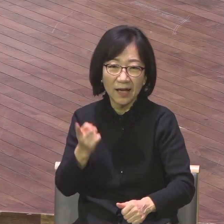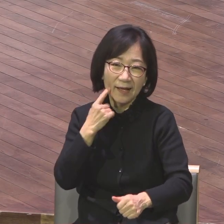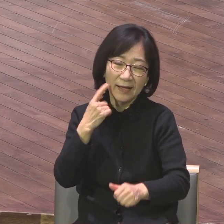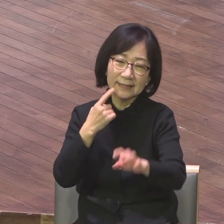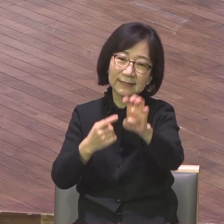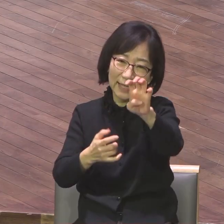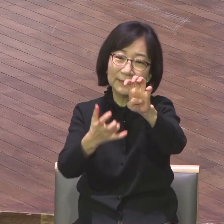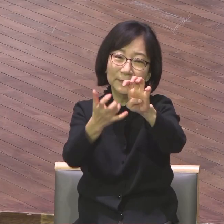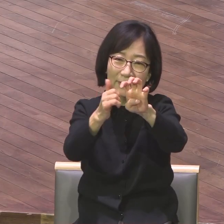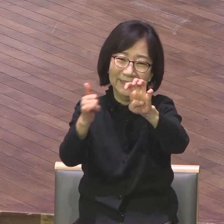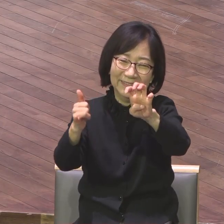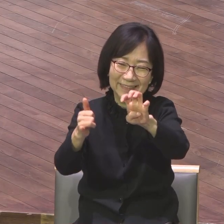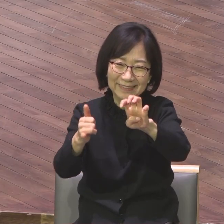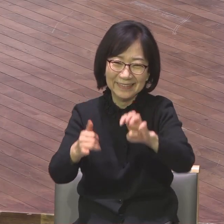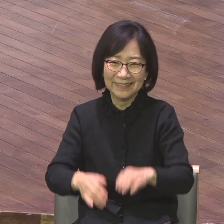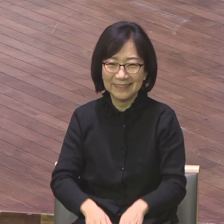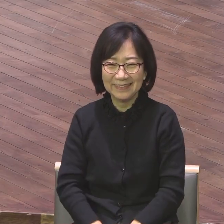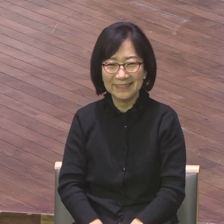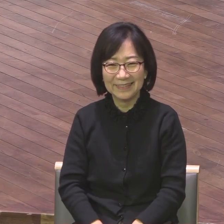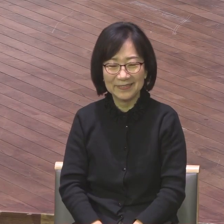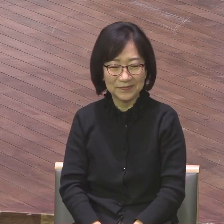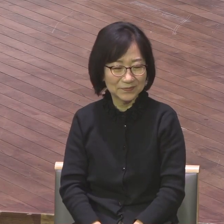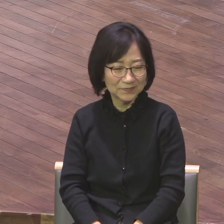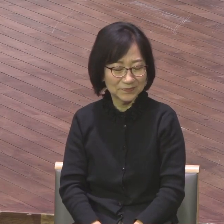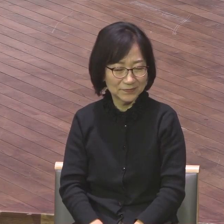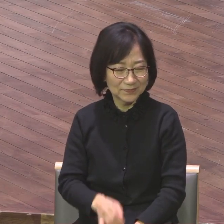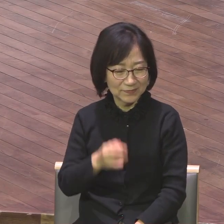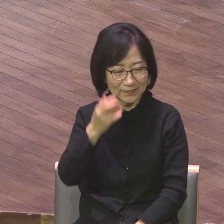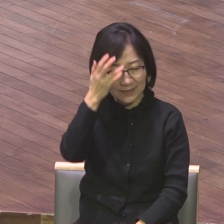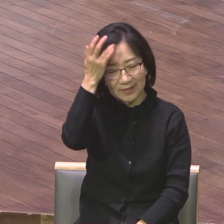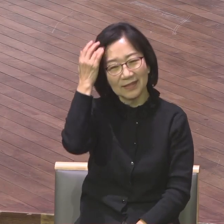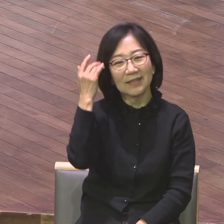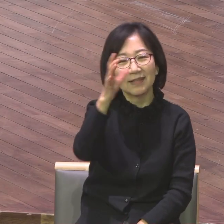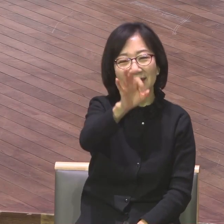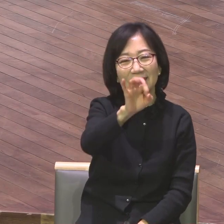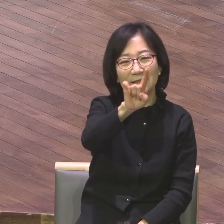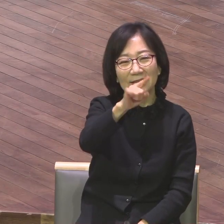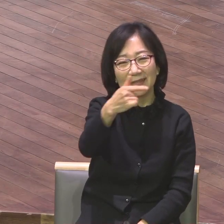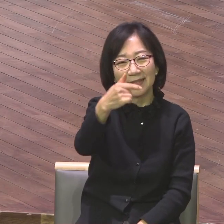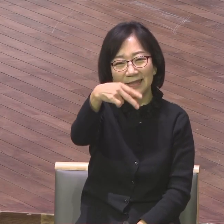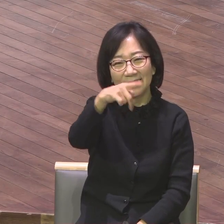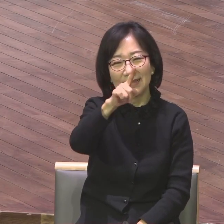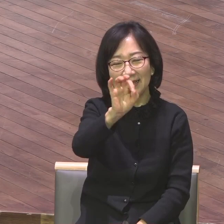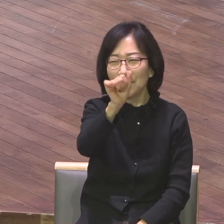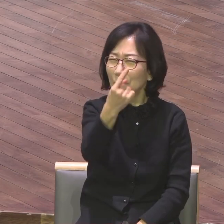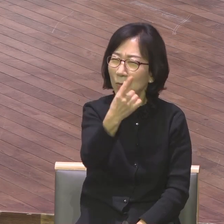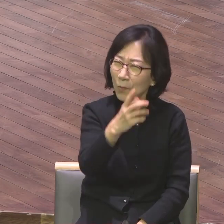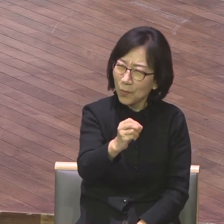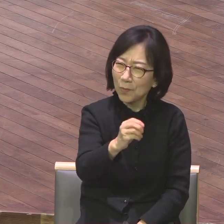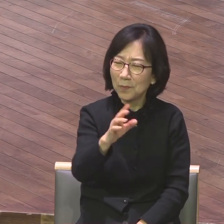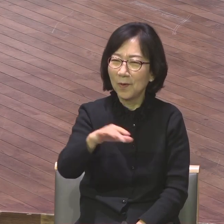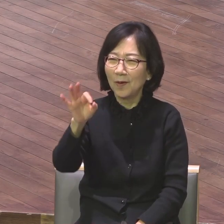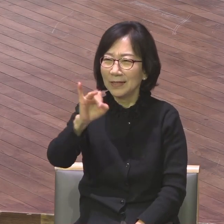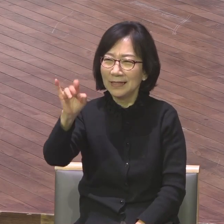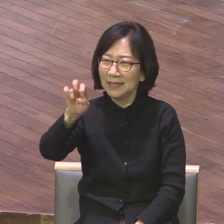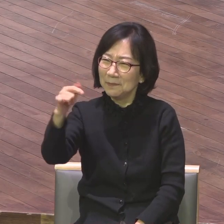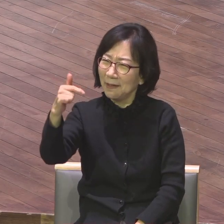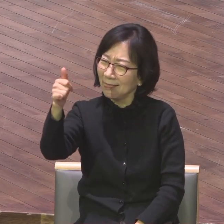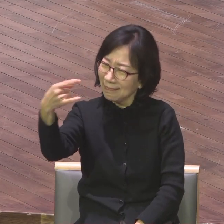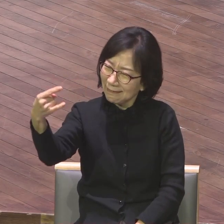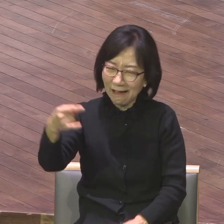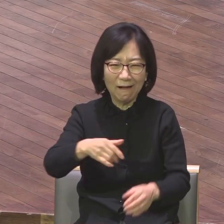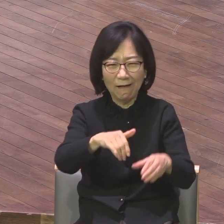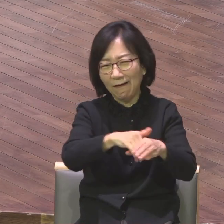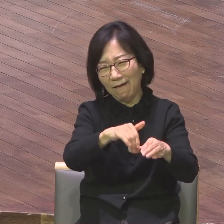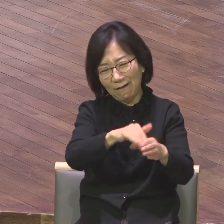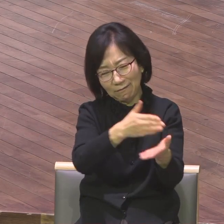안상홍이 지가 하나님 자리에 안상홍님 이름으로 기도하는 많아요.